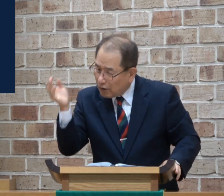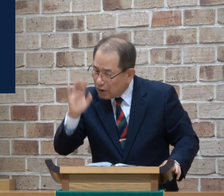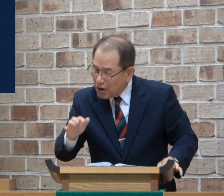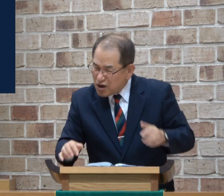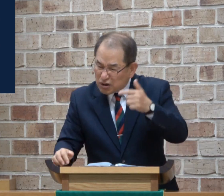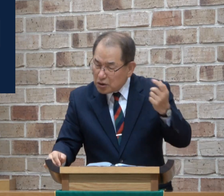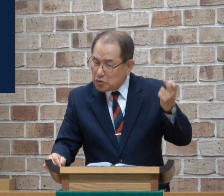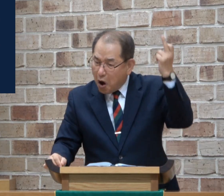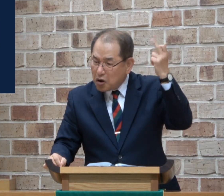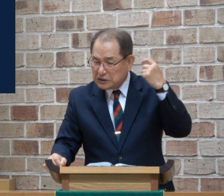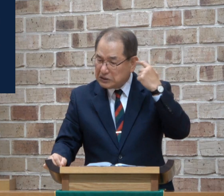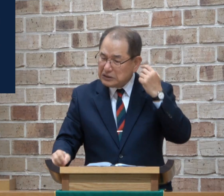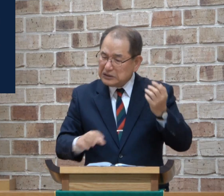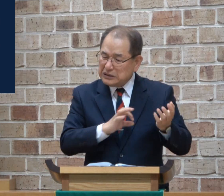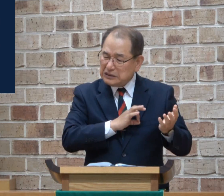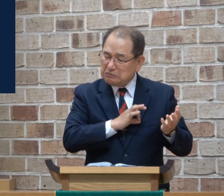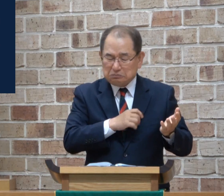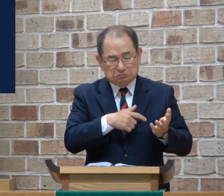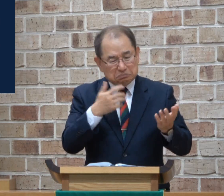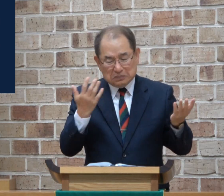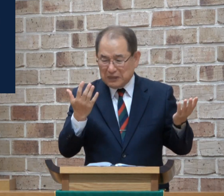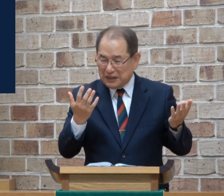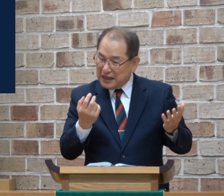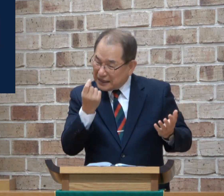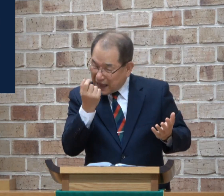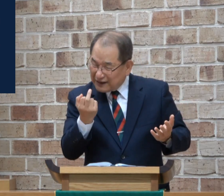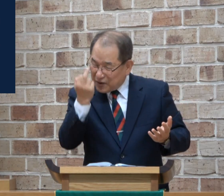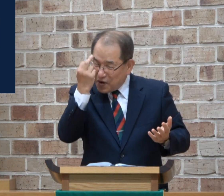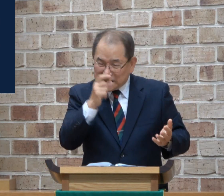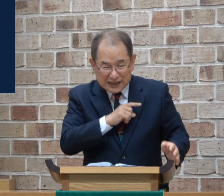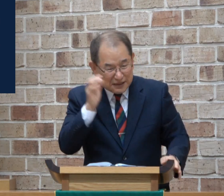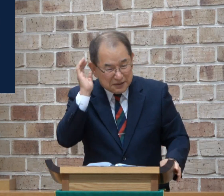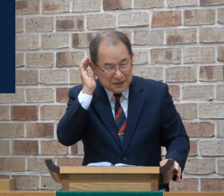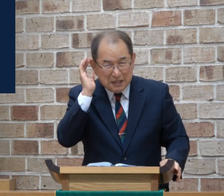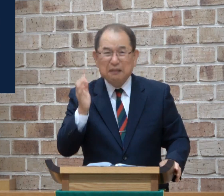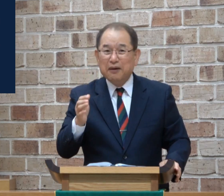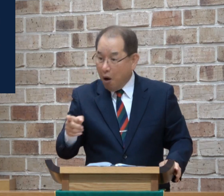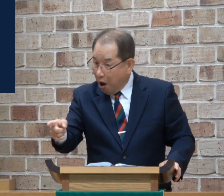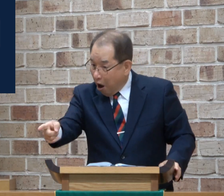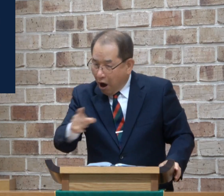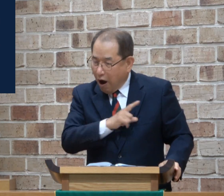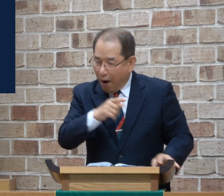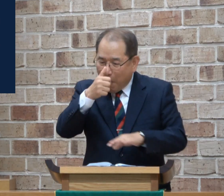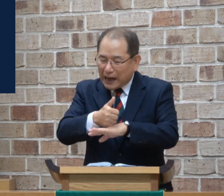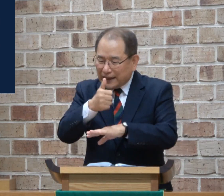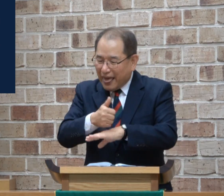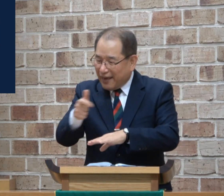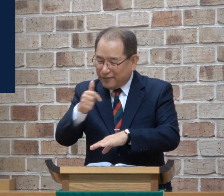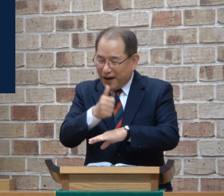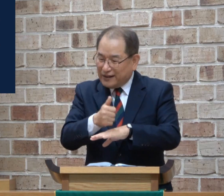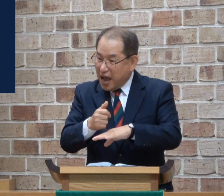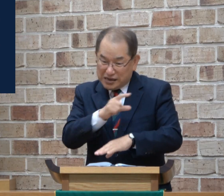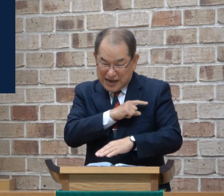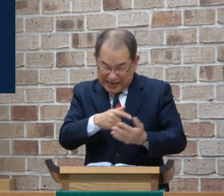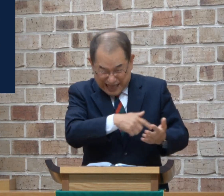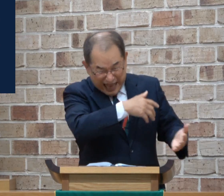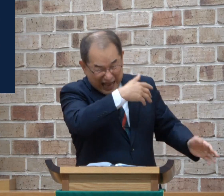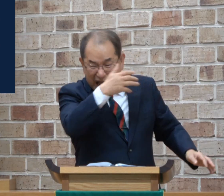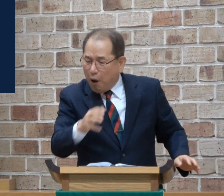형은 이름이 없는데, 작은 형도 이름이 없는데 막내인 편작에 당신의 이름이 유명한 이유가